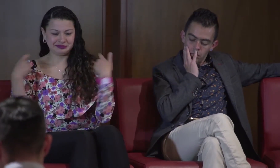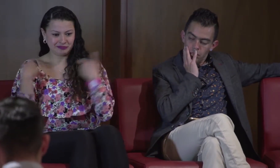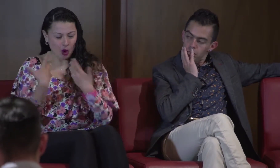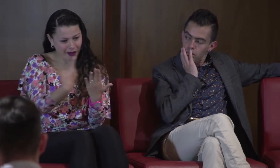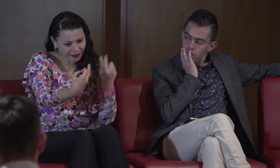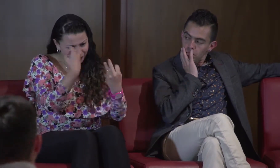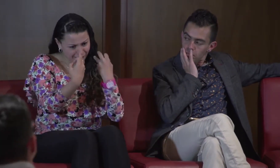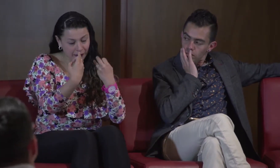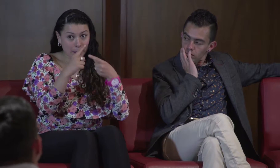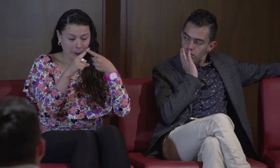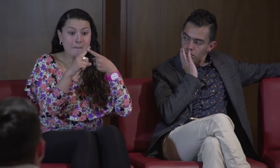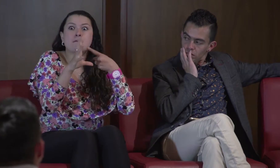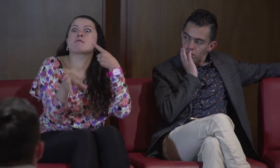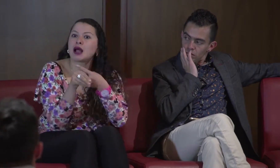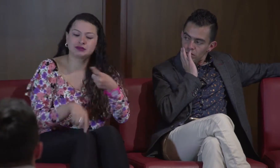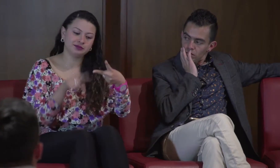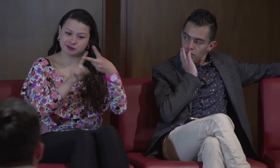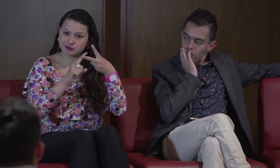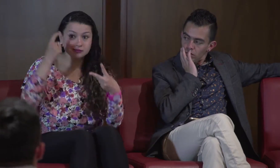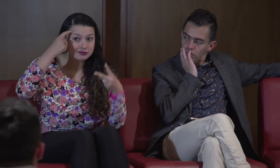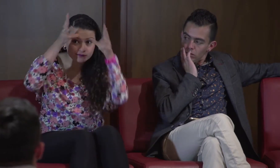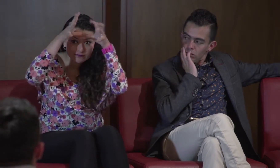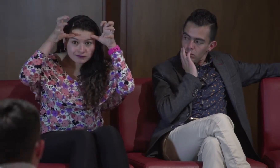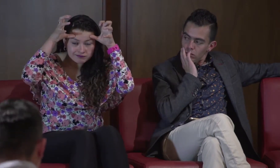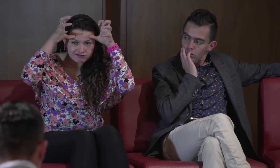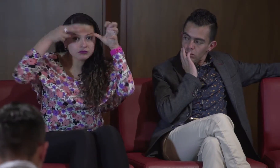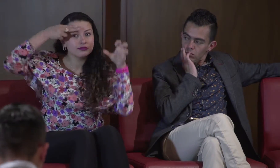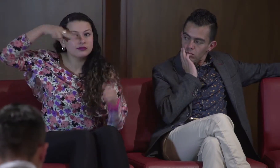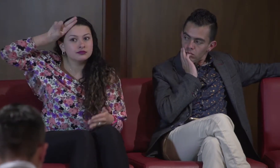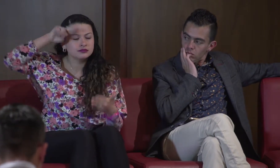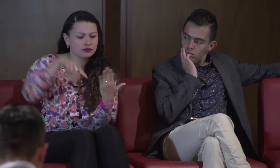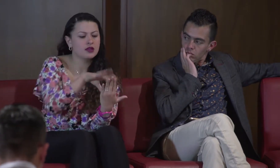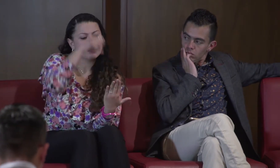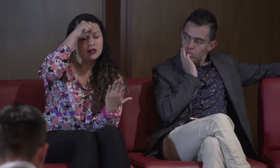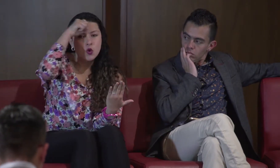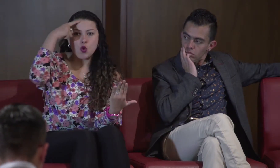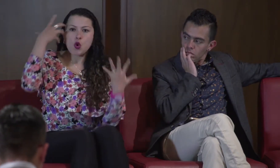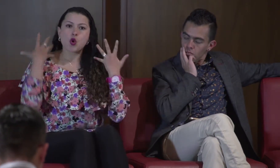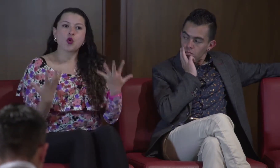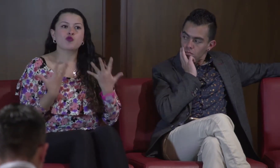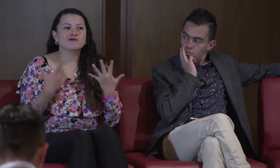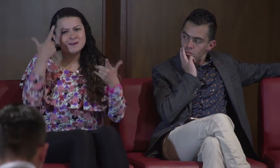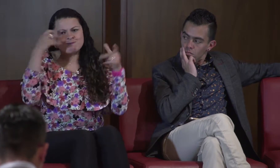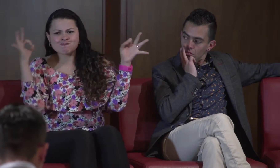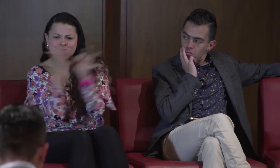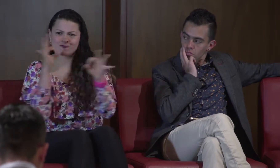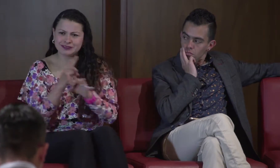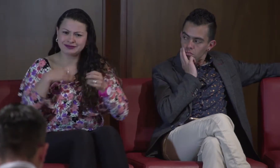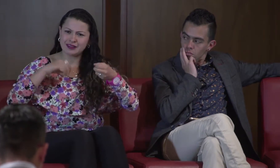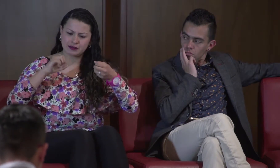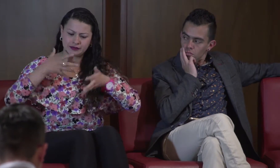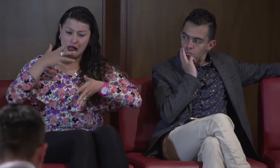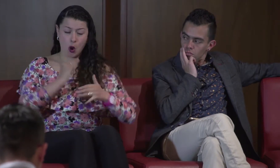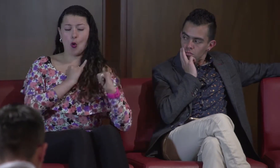este idioma, de esta lengua escrita, para poderlo entender en lengua de señas, hacer un concepto abstracto,